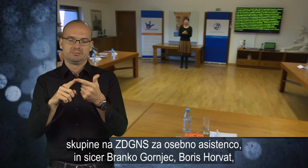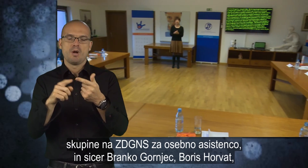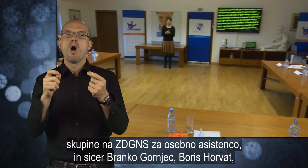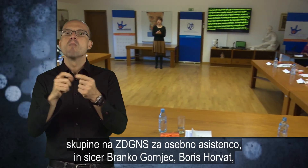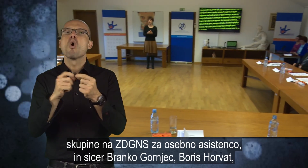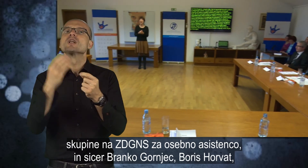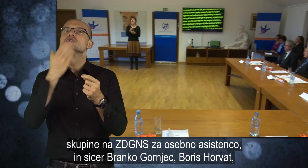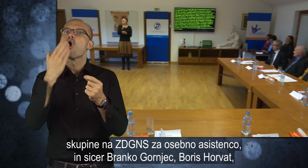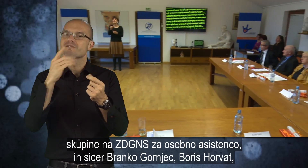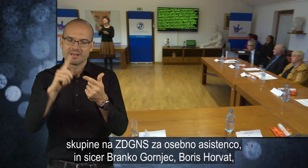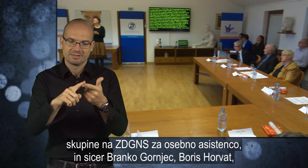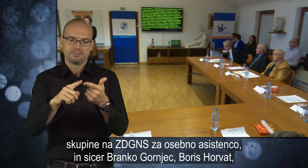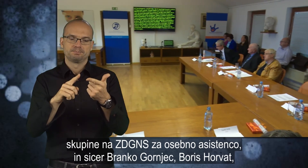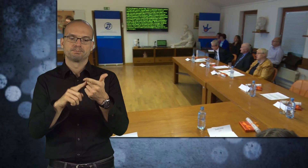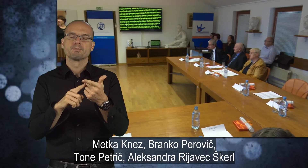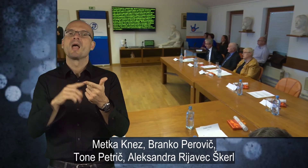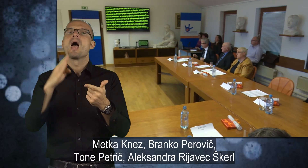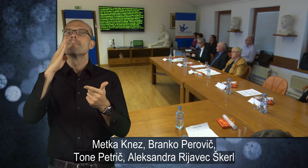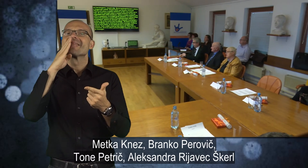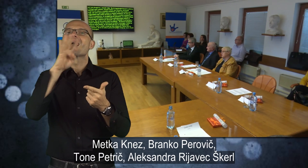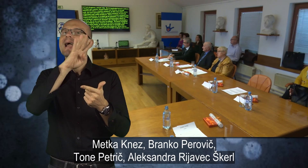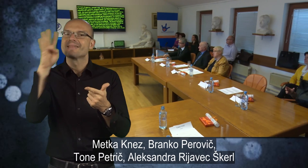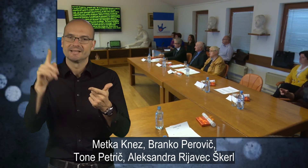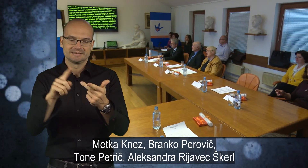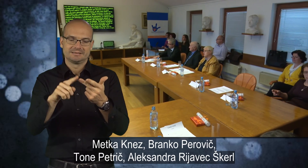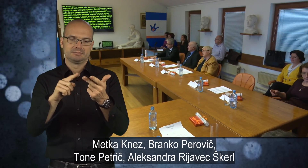Aleksandra Rijavec-Škerl ter Matjaž Juhart.